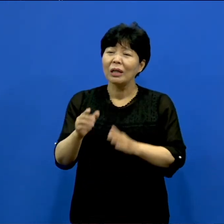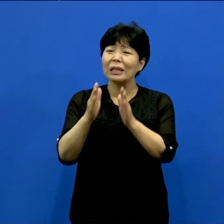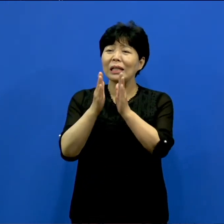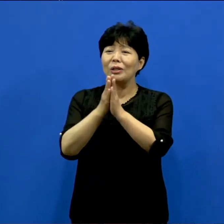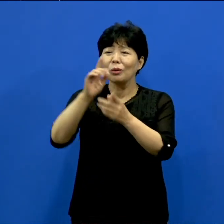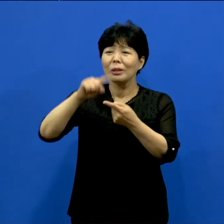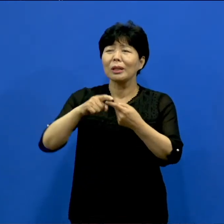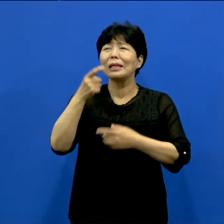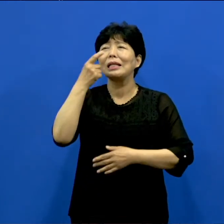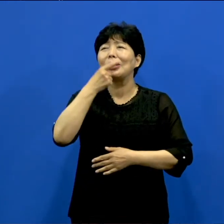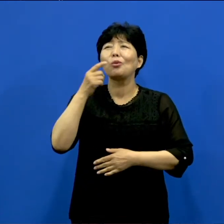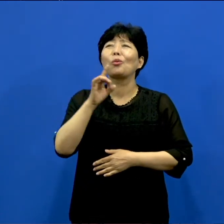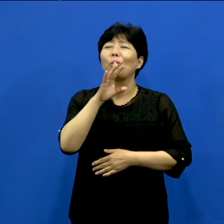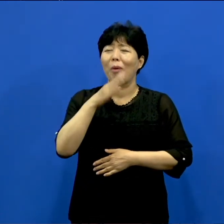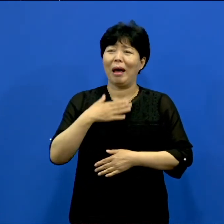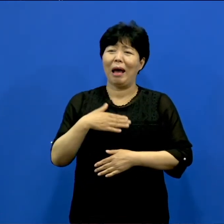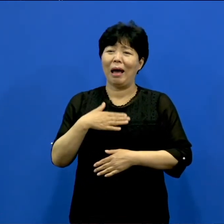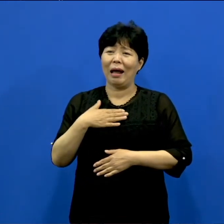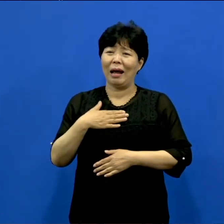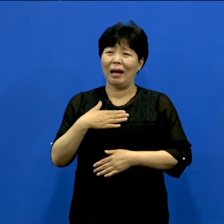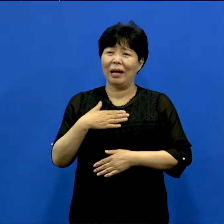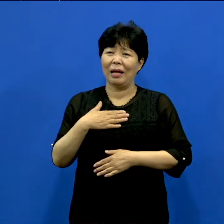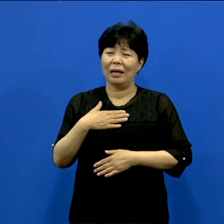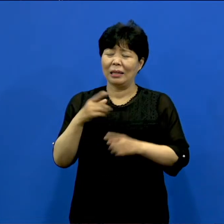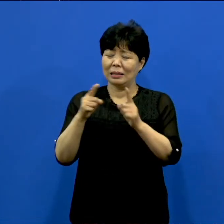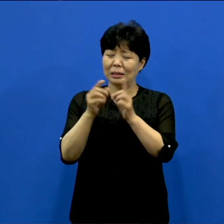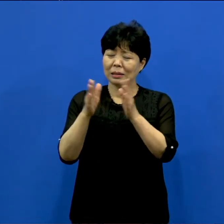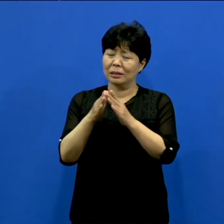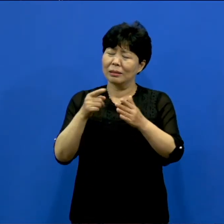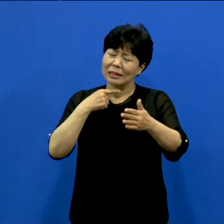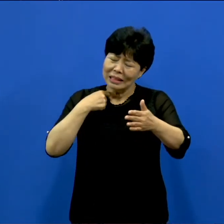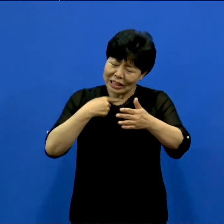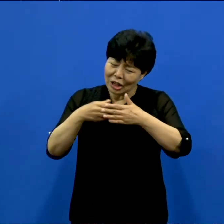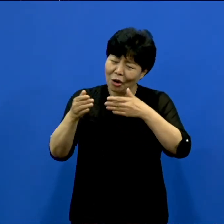거지 실제로 경험하지 않은 거예요. 기도를 경험해보지 않은 거예요.